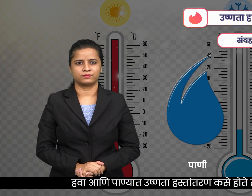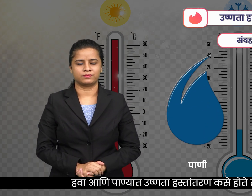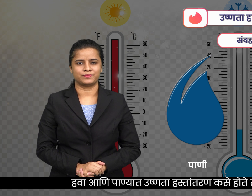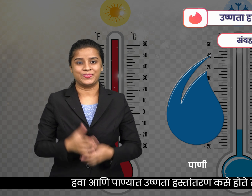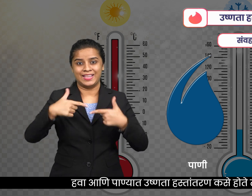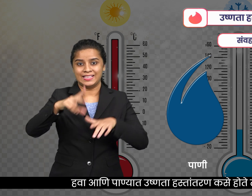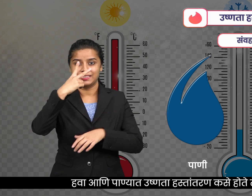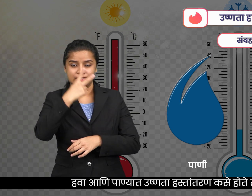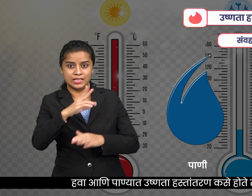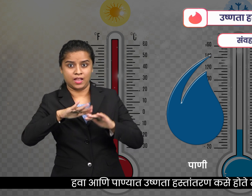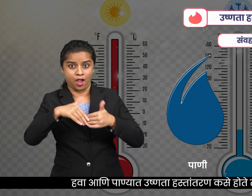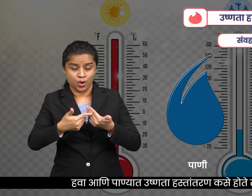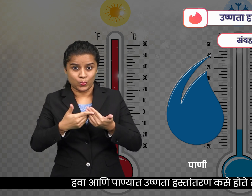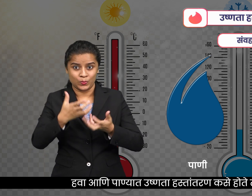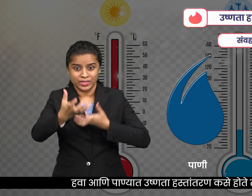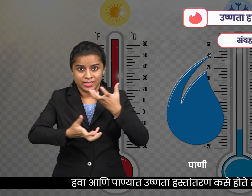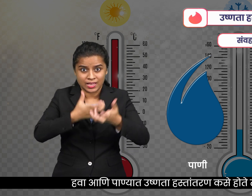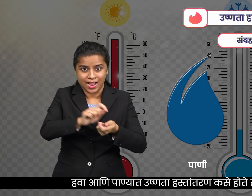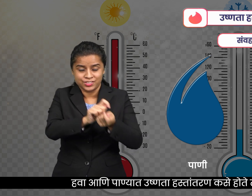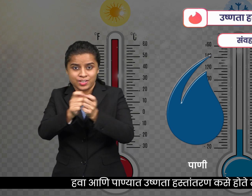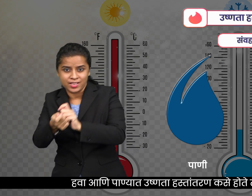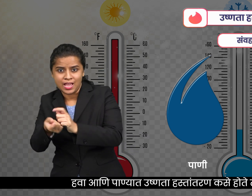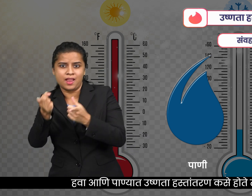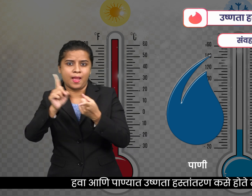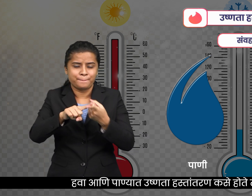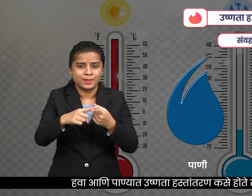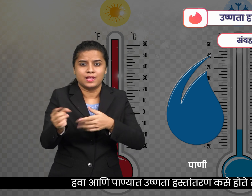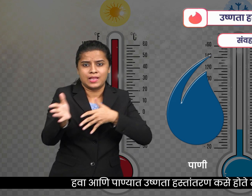हवा आणि पाण्यात उष्णता हस्तांतरण कसे होते ते पाहूया.